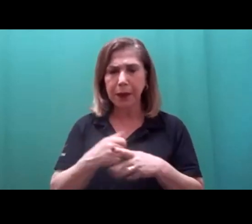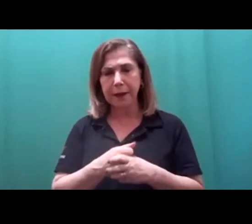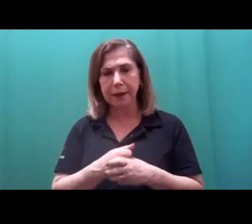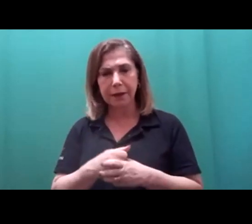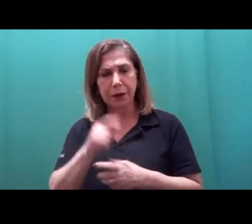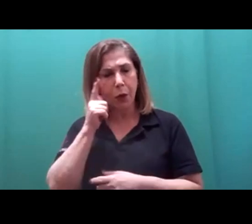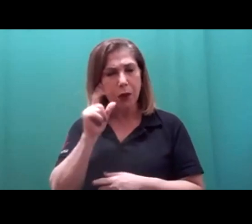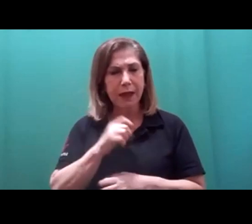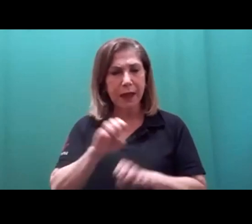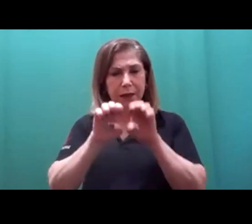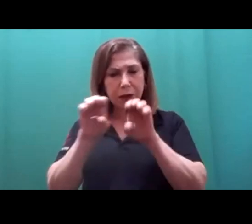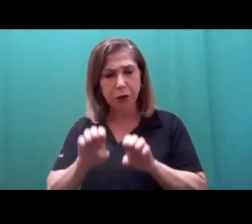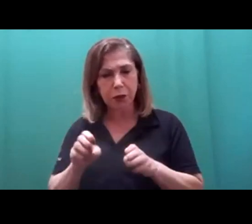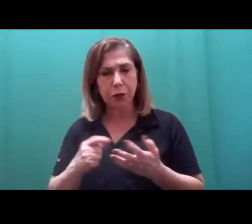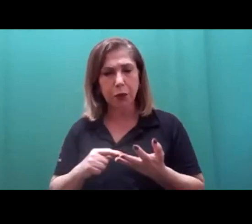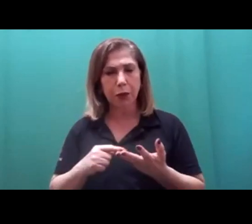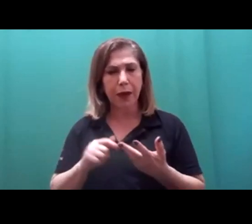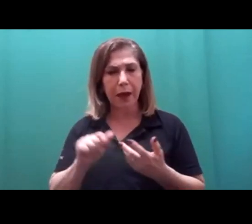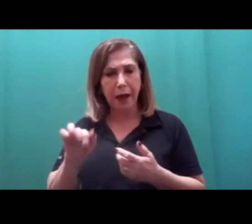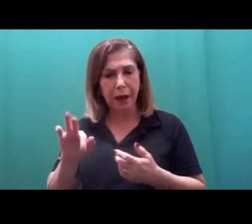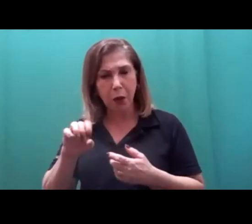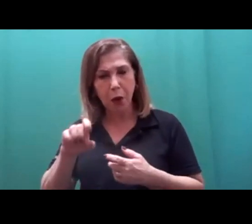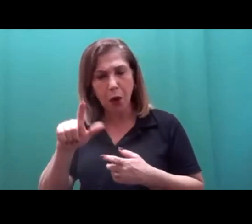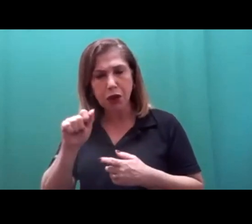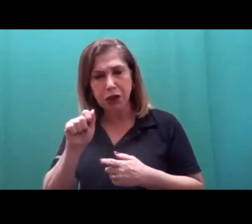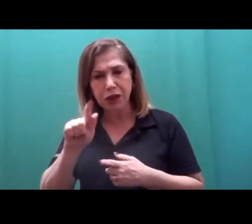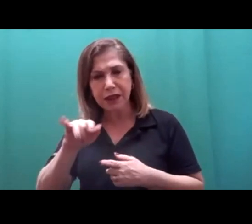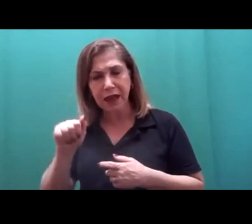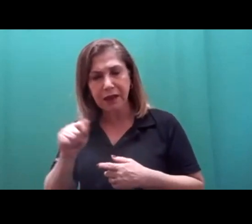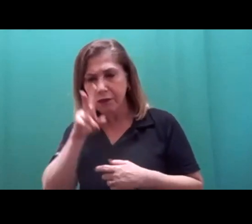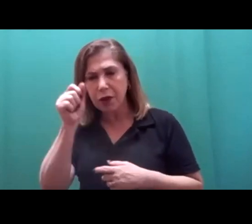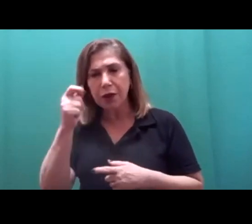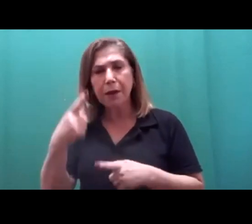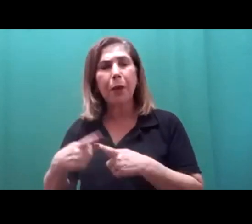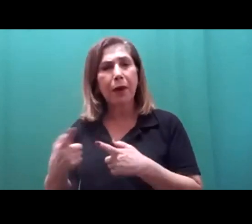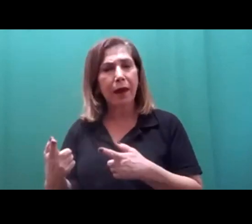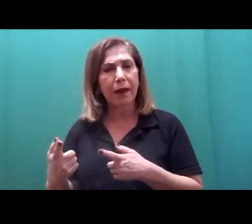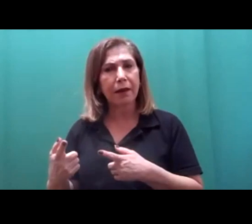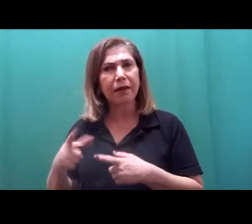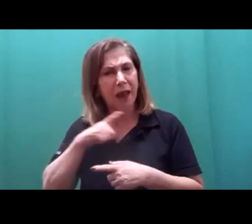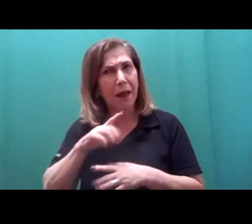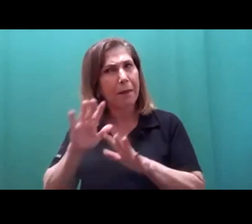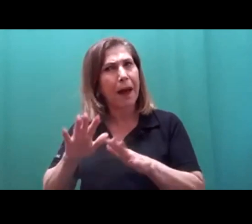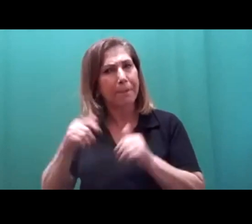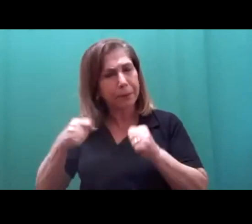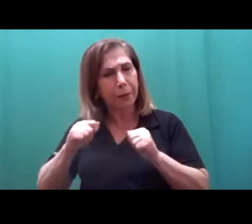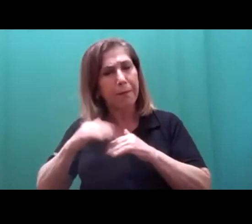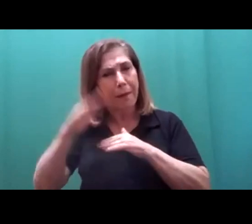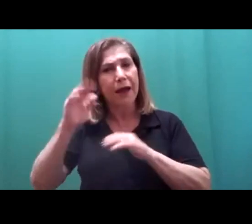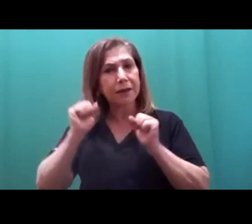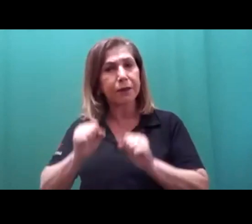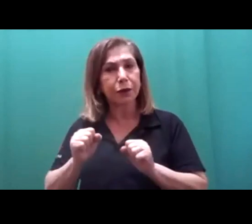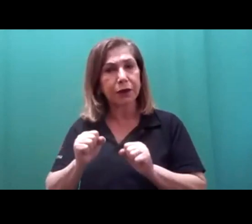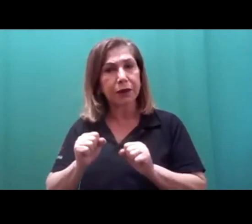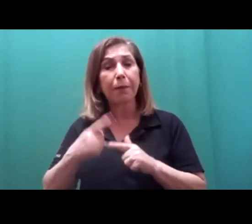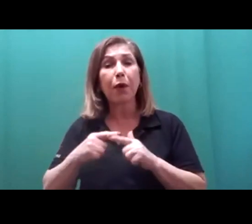uma estrutura, uma produção agroecológica forte? A gente tem, mas podia ser muito mais forte. E para criar canais e volumes